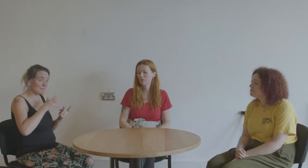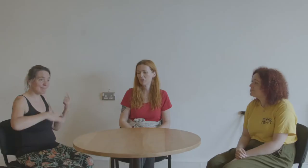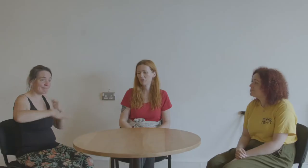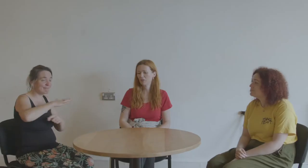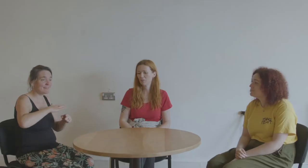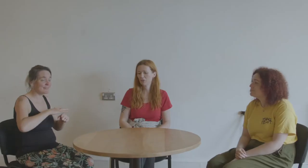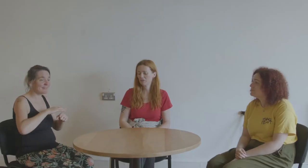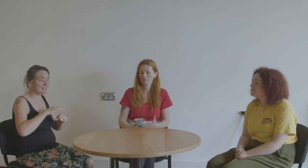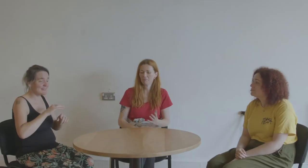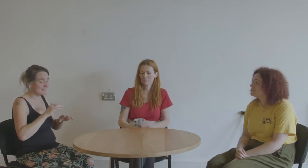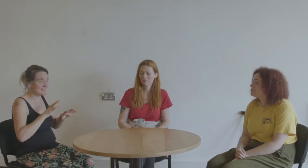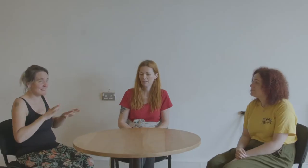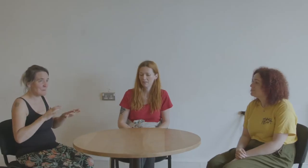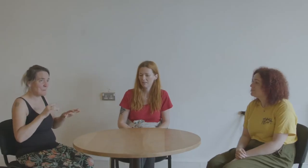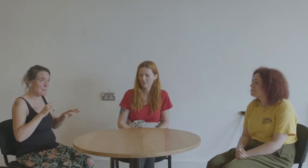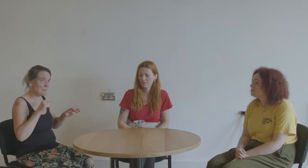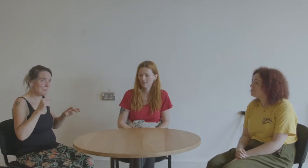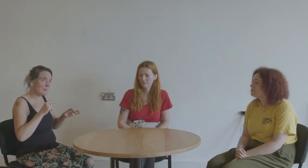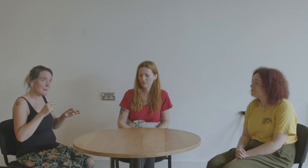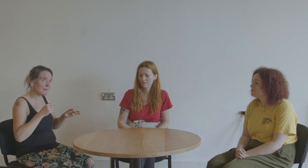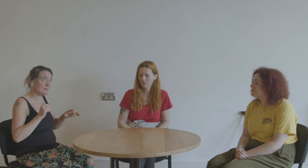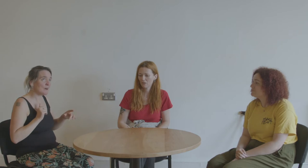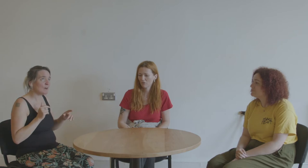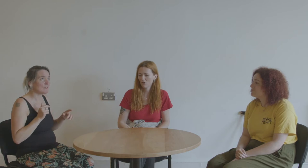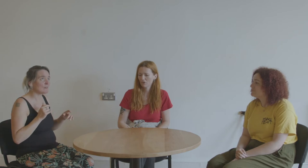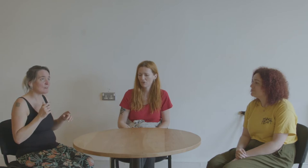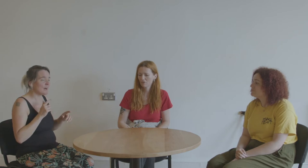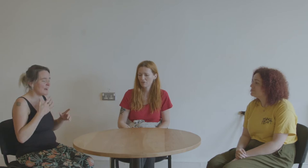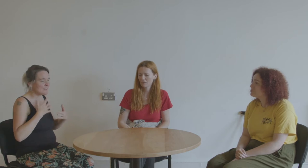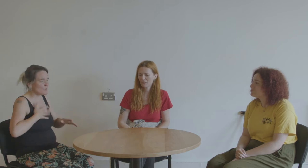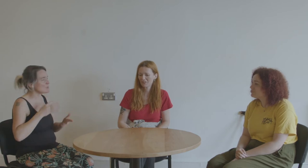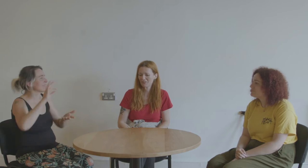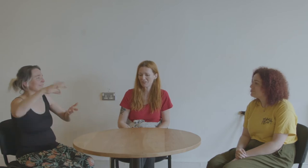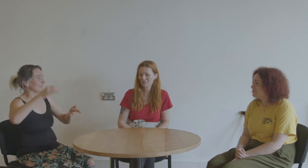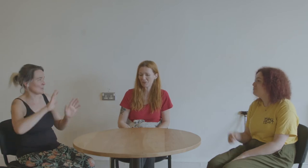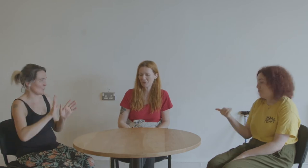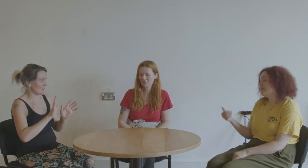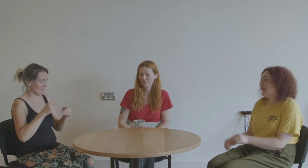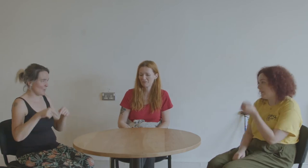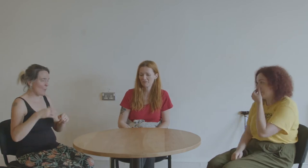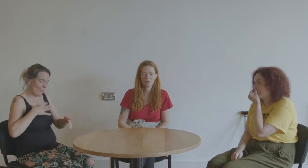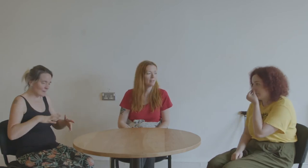ni'n mynd o'r mwyn ticio'r ffocs, da ni'n o bobl o wyll.